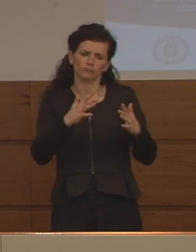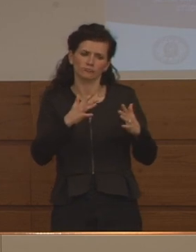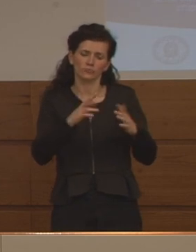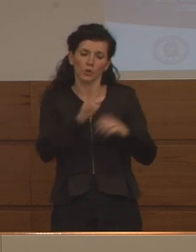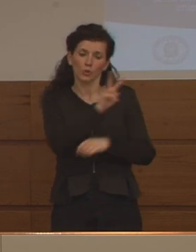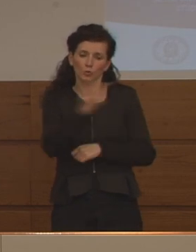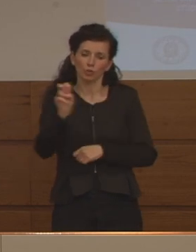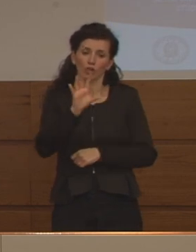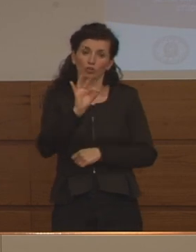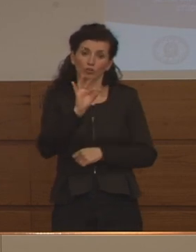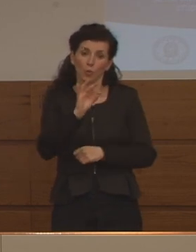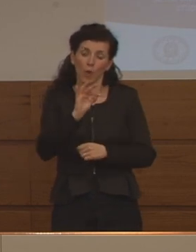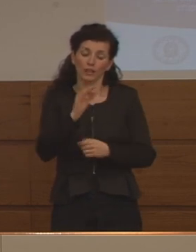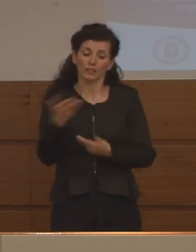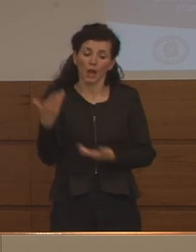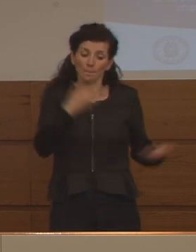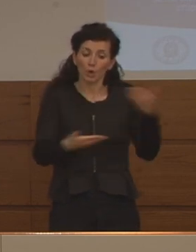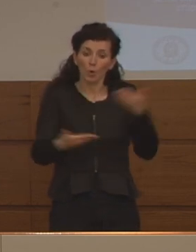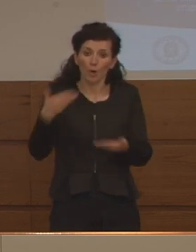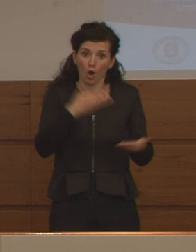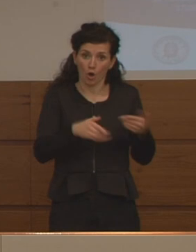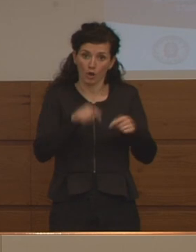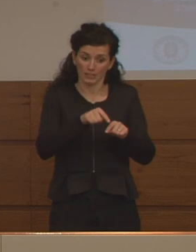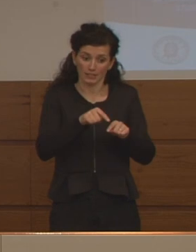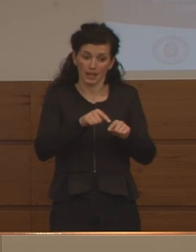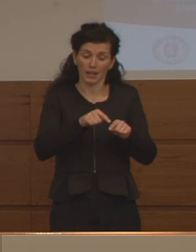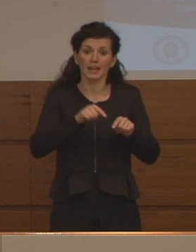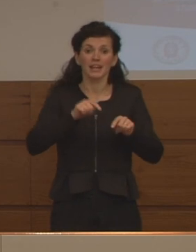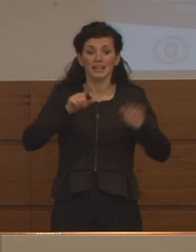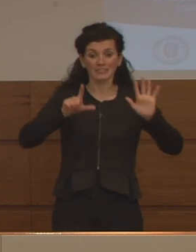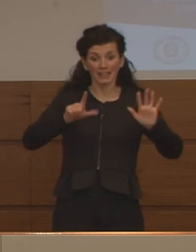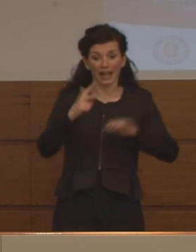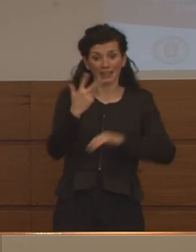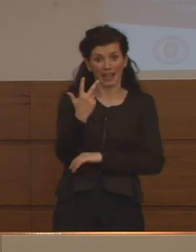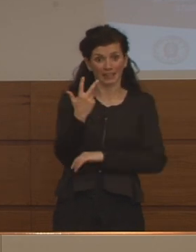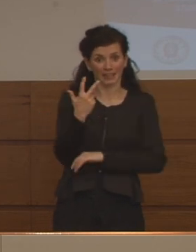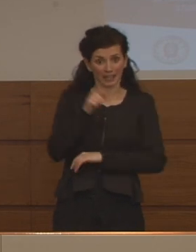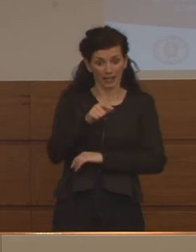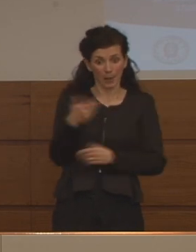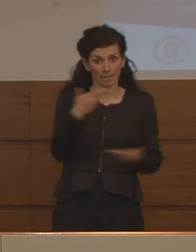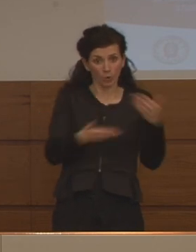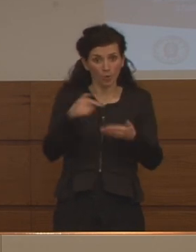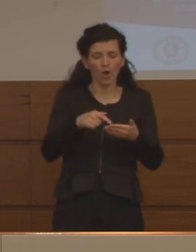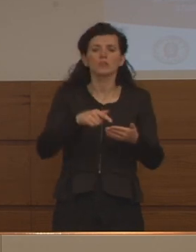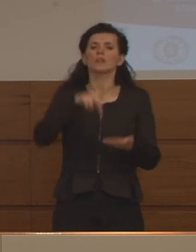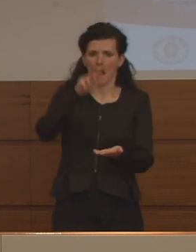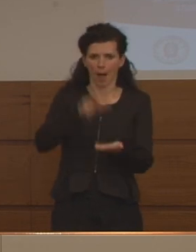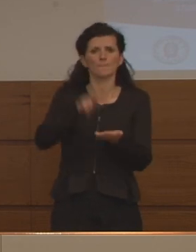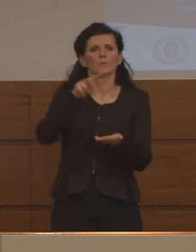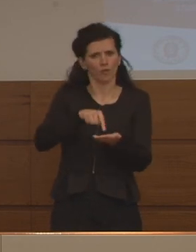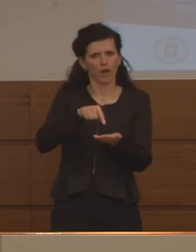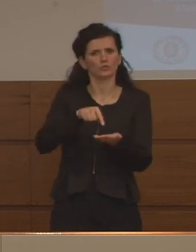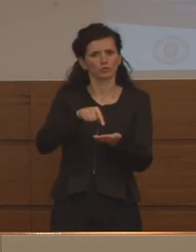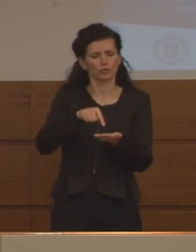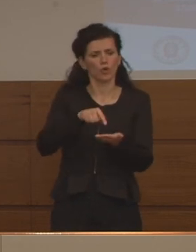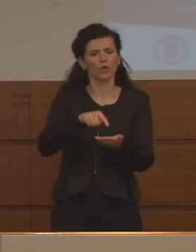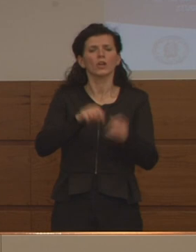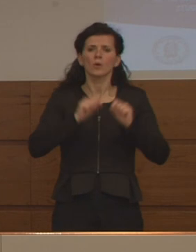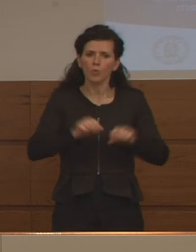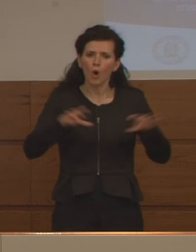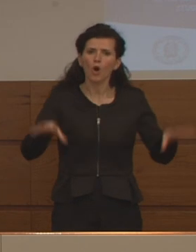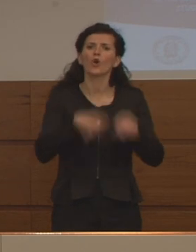250 proposte 73 hanno avuto l'approvazione per l'inizio